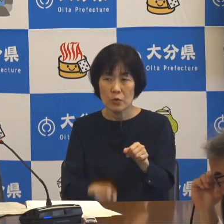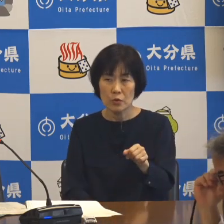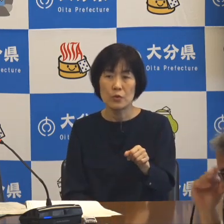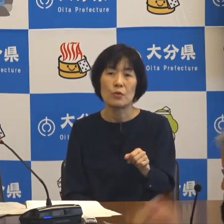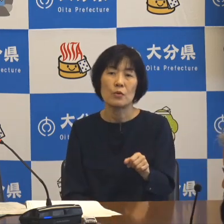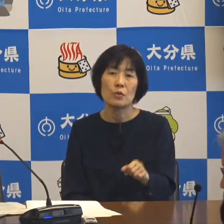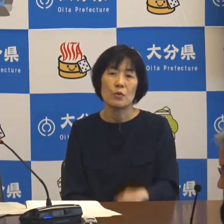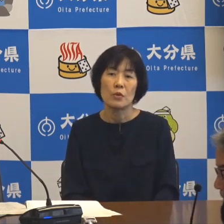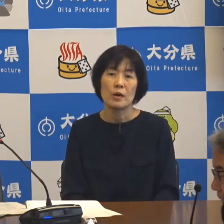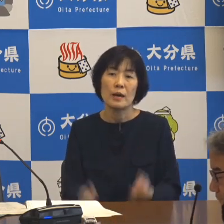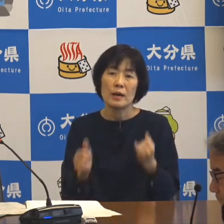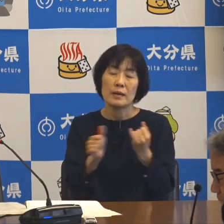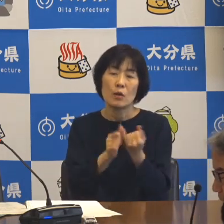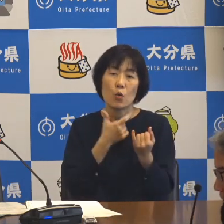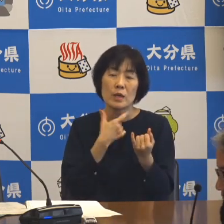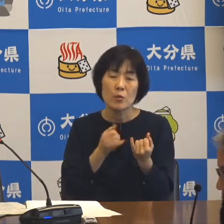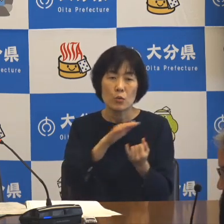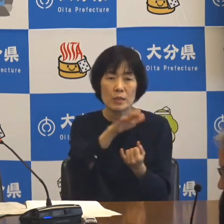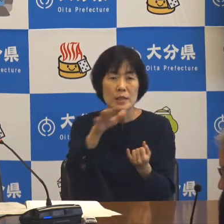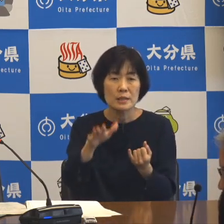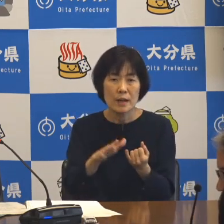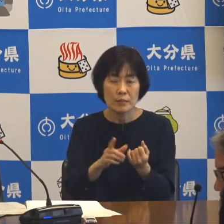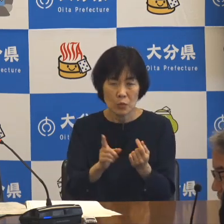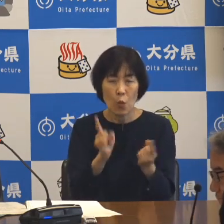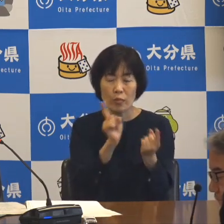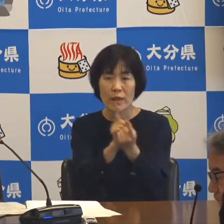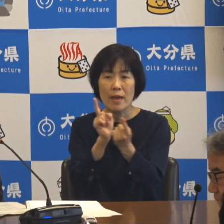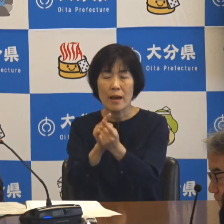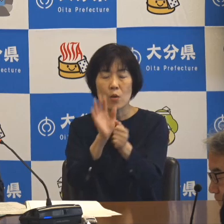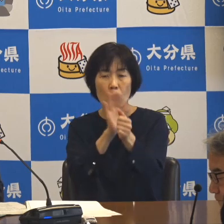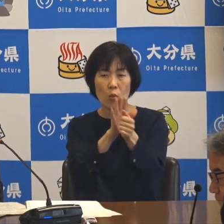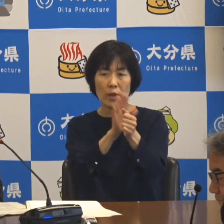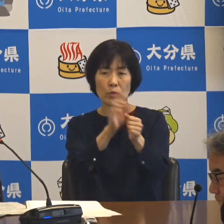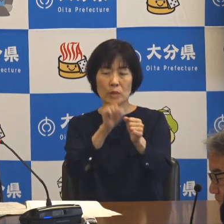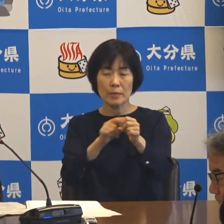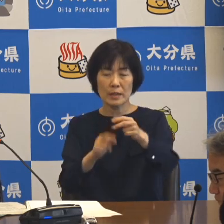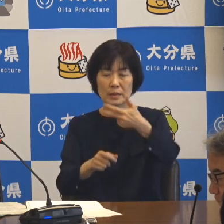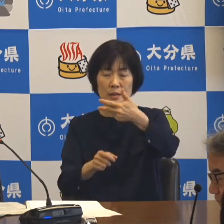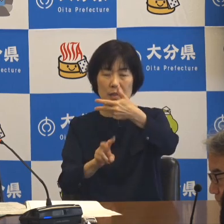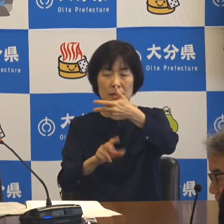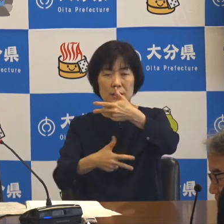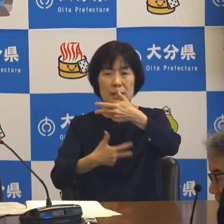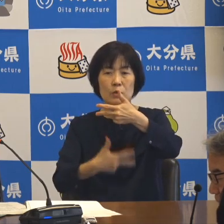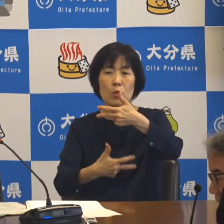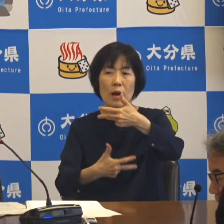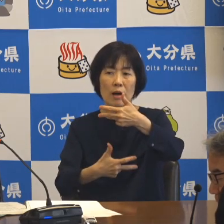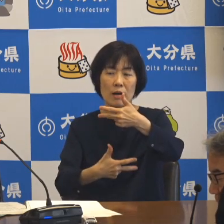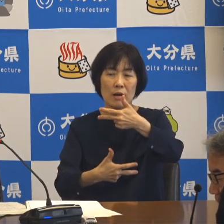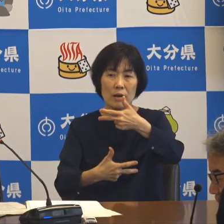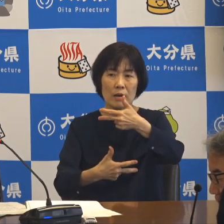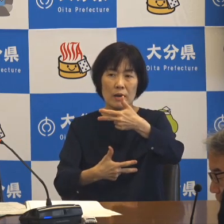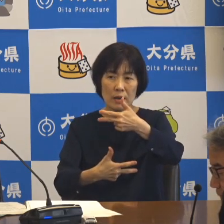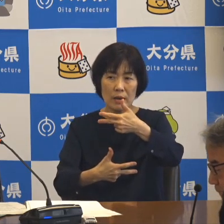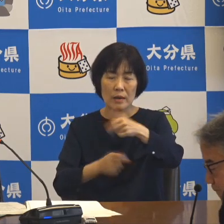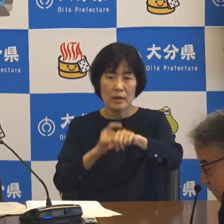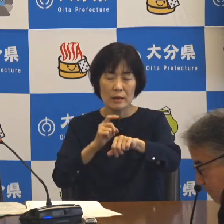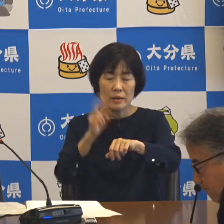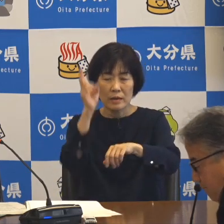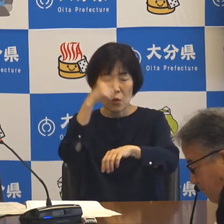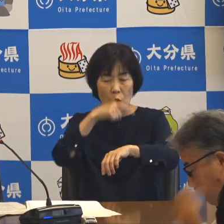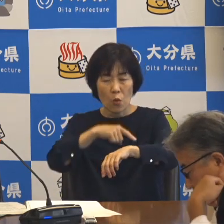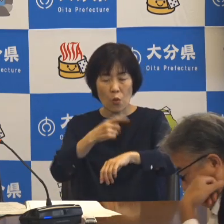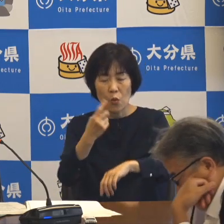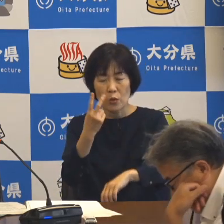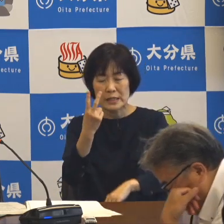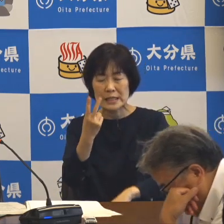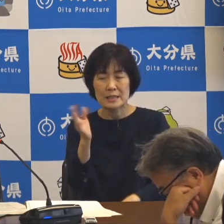望する皆さんの出会いを応援するために7月7日14時から知事公舎